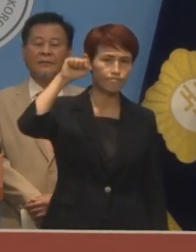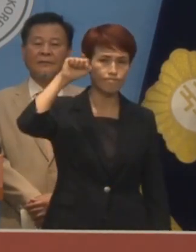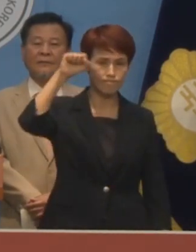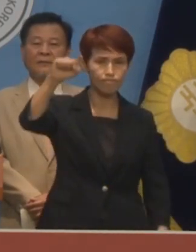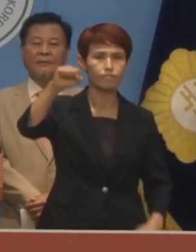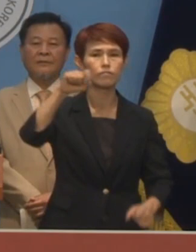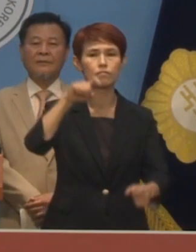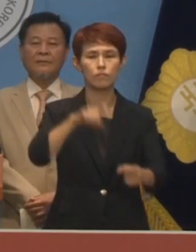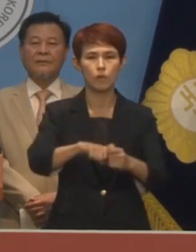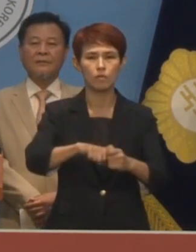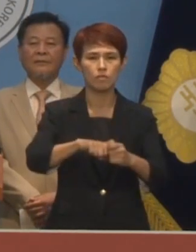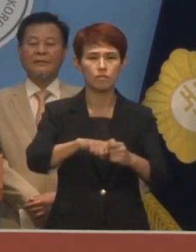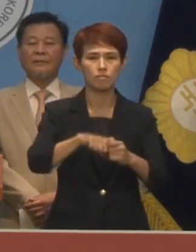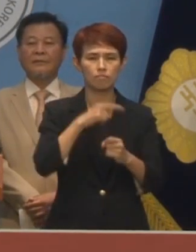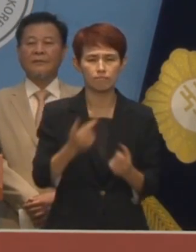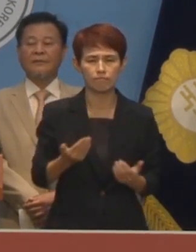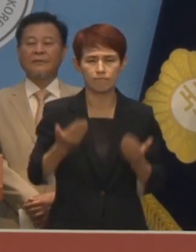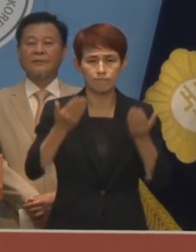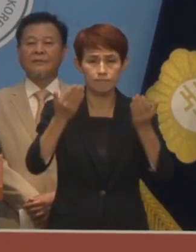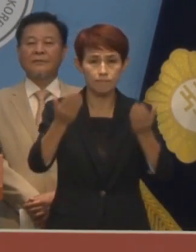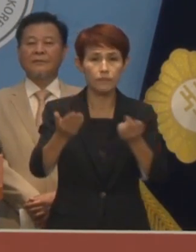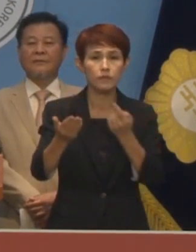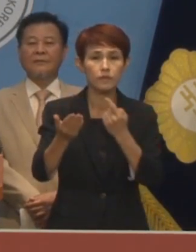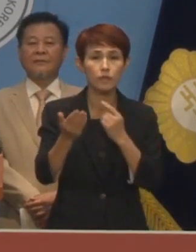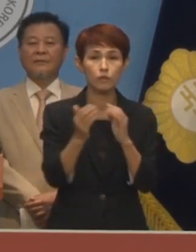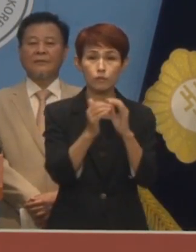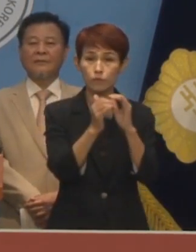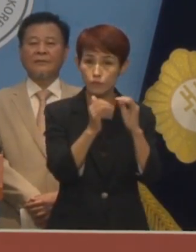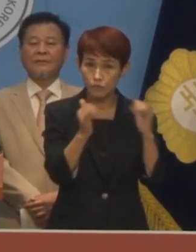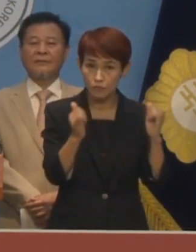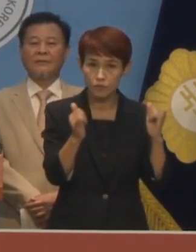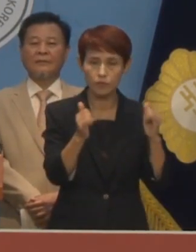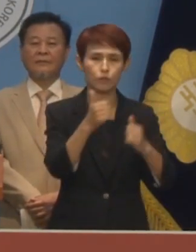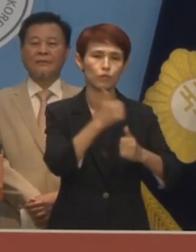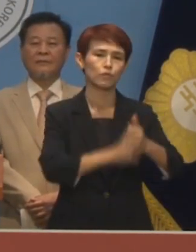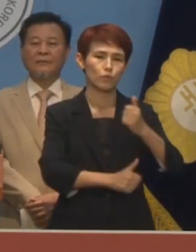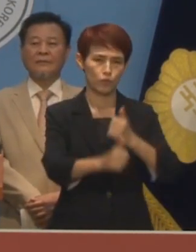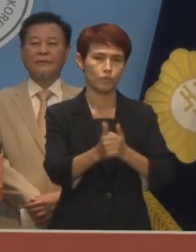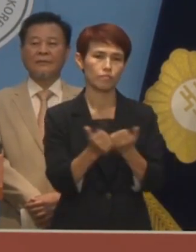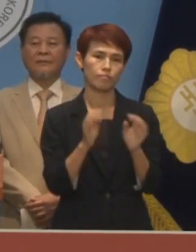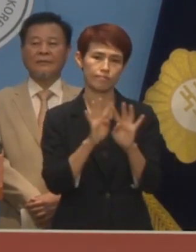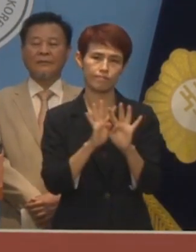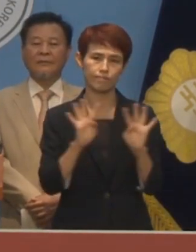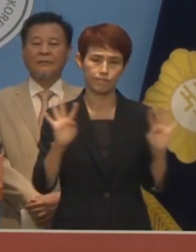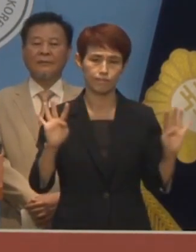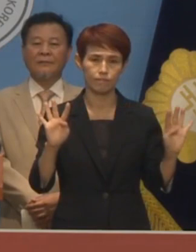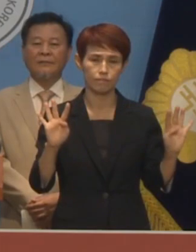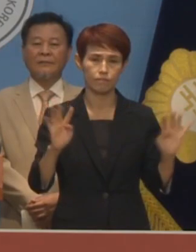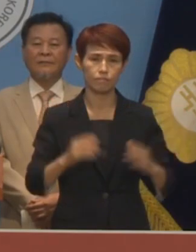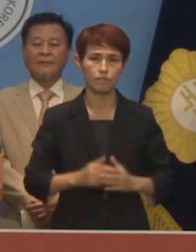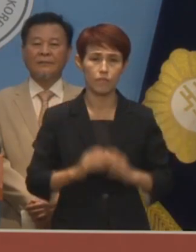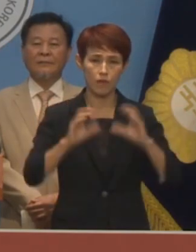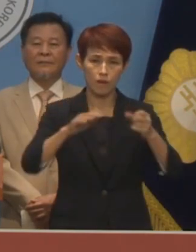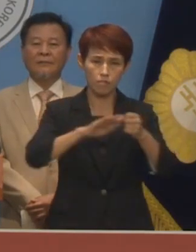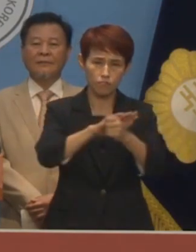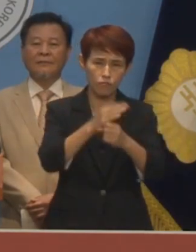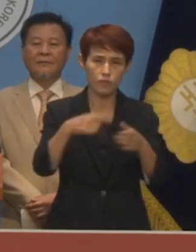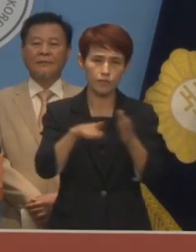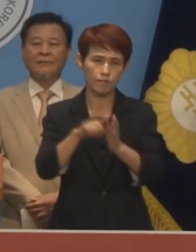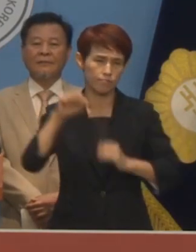모든 것을 바치신 우리 애국지사들의 후손분들이십니다. 애국지사들의